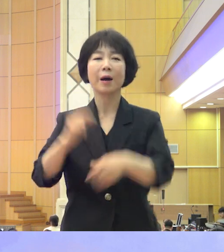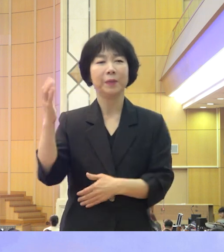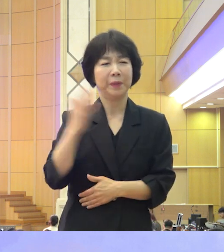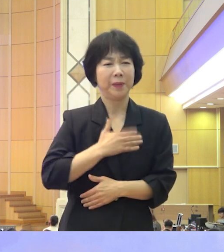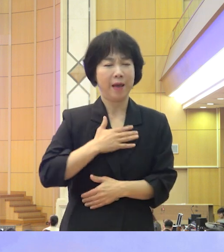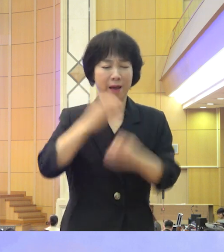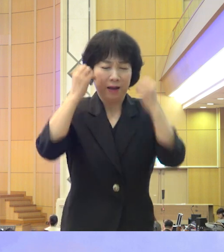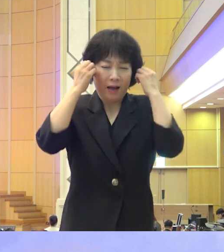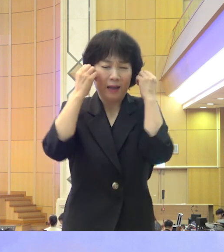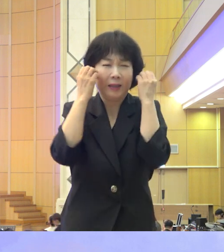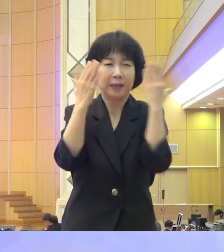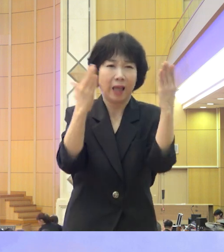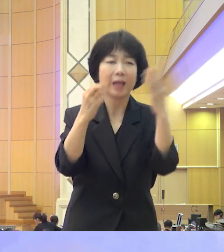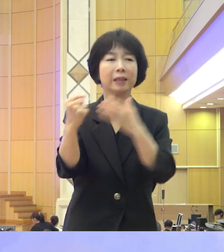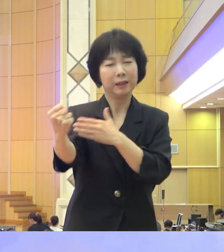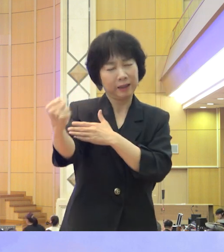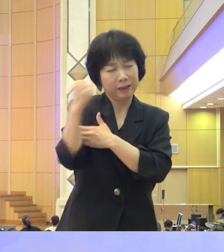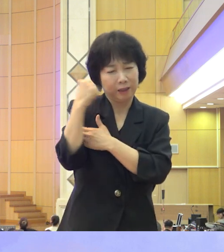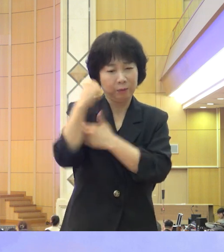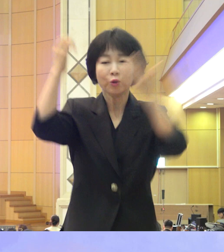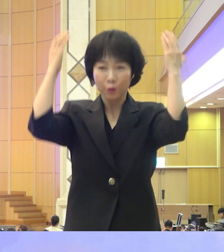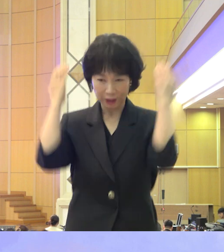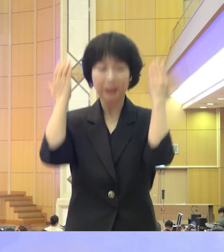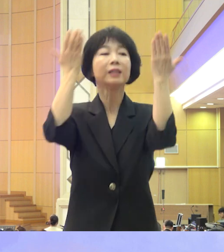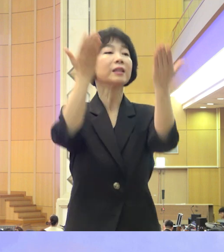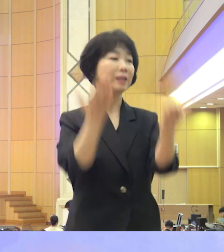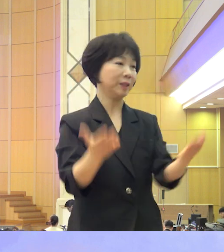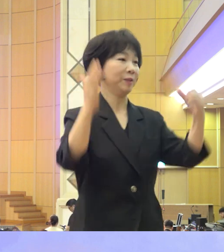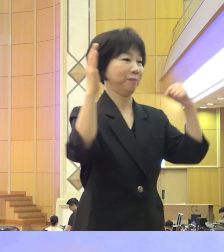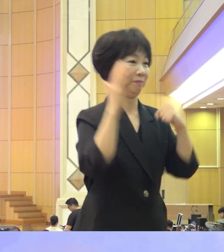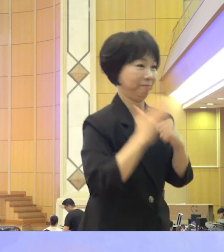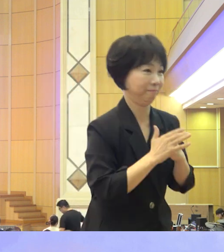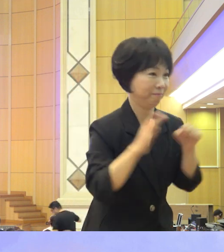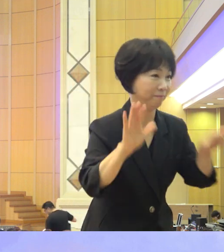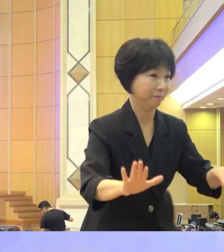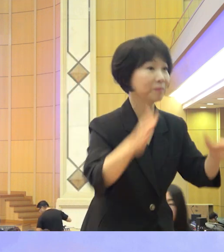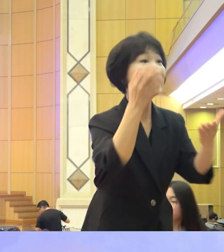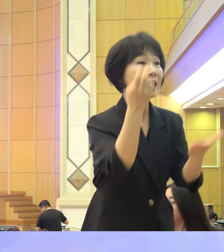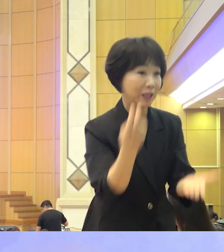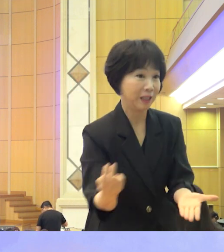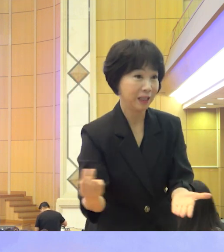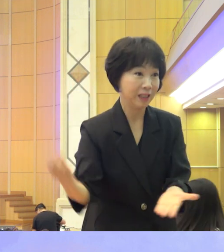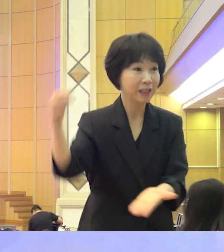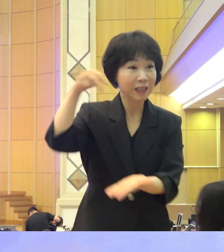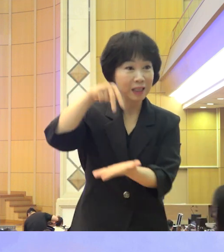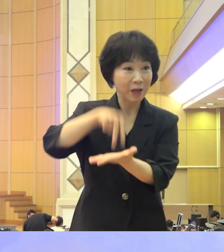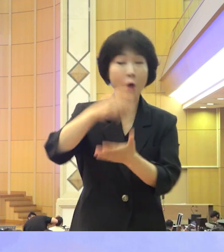걸어라, 내가 새 힘을 주리니.